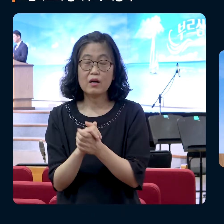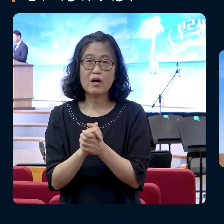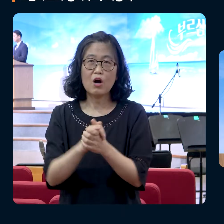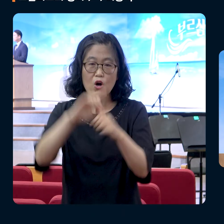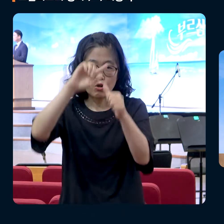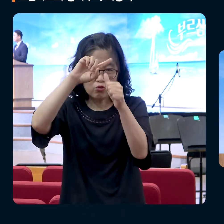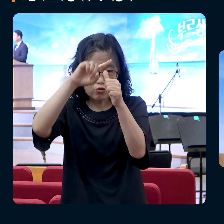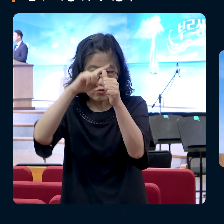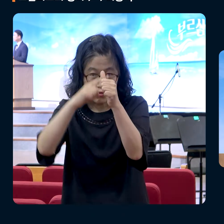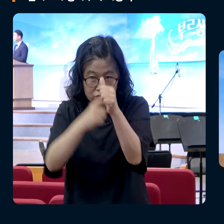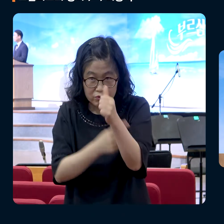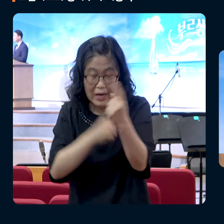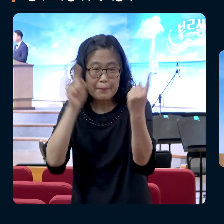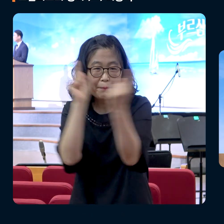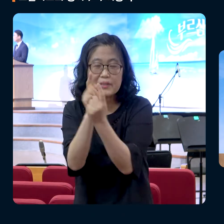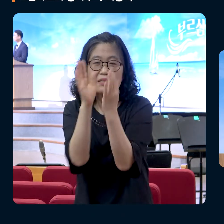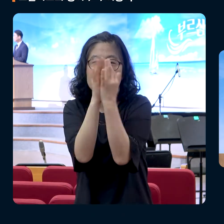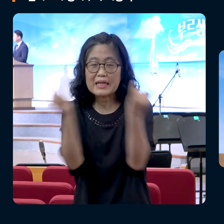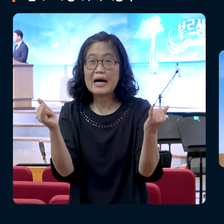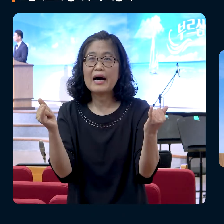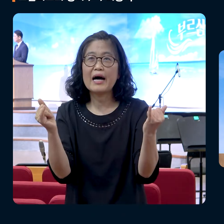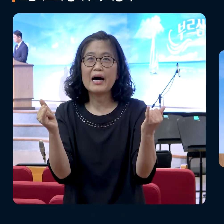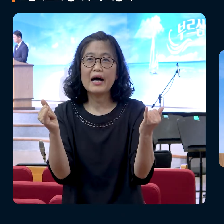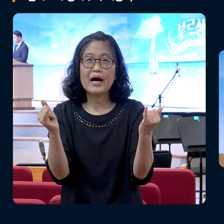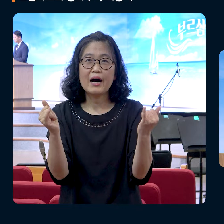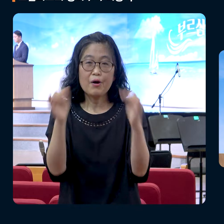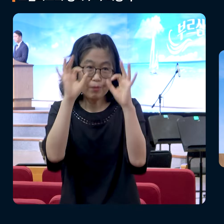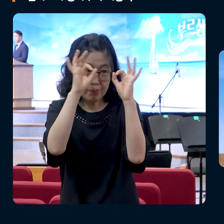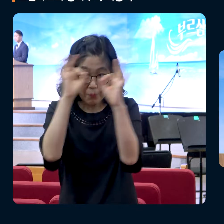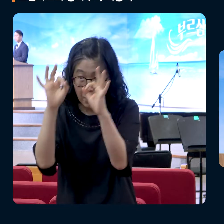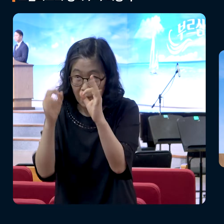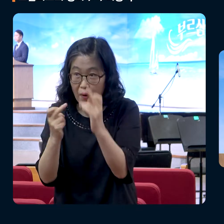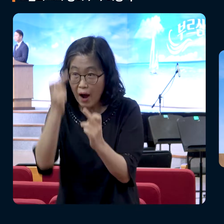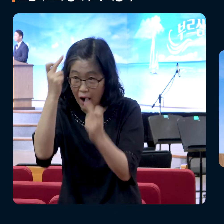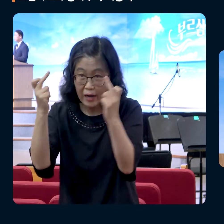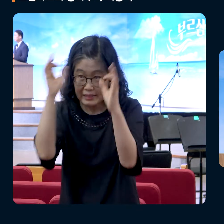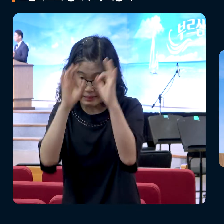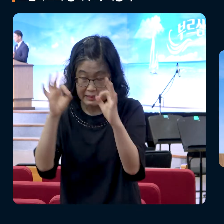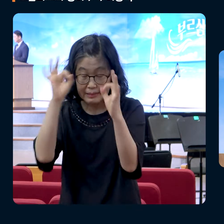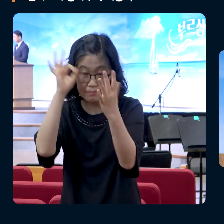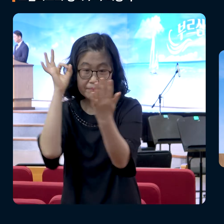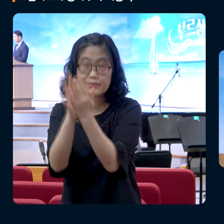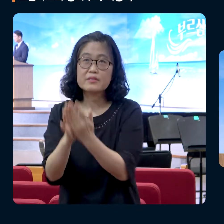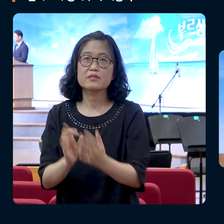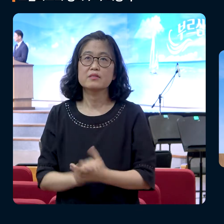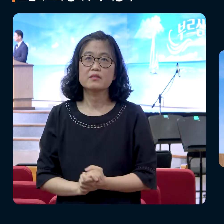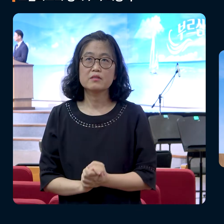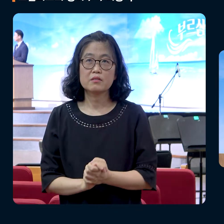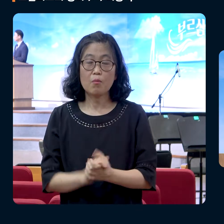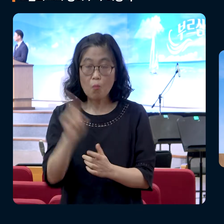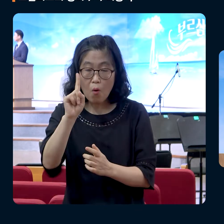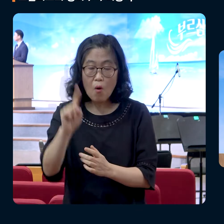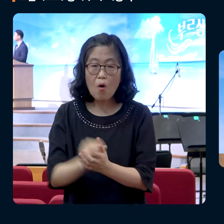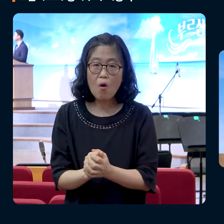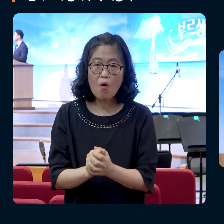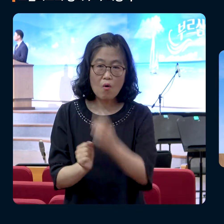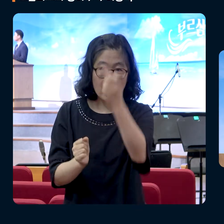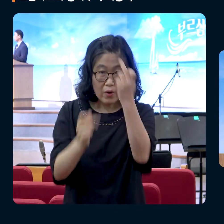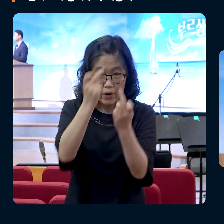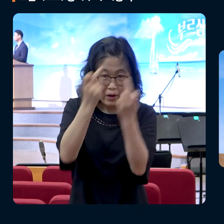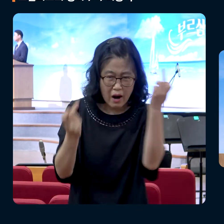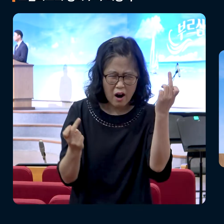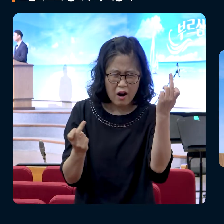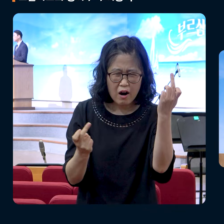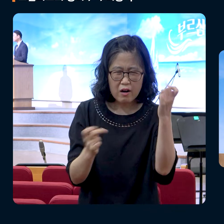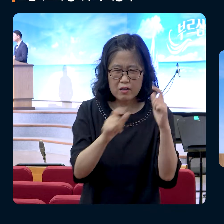통해서 형들의 행방을 알고 찾아가게 됩니다. 그런데 요셉의 형들은 요셉과 이전부터